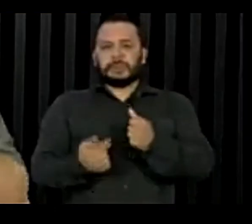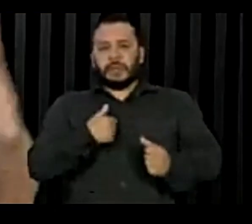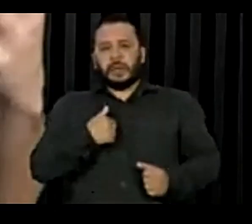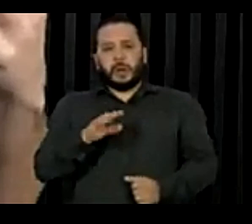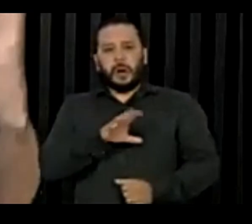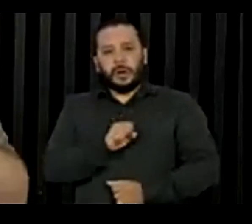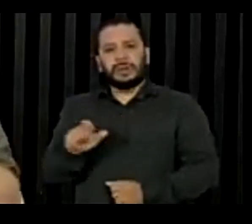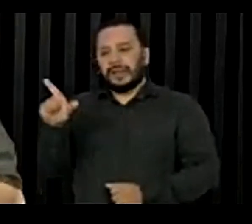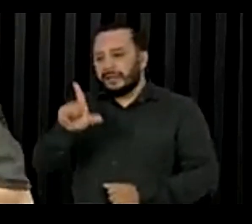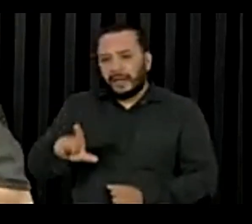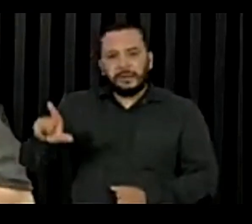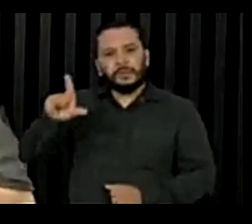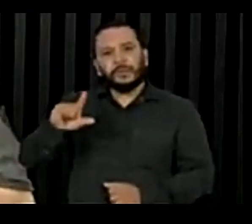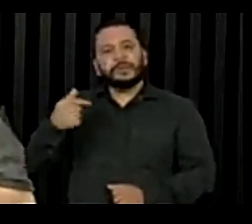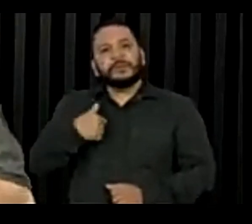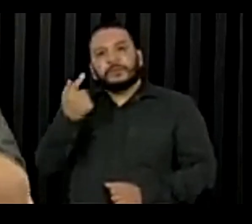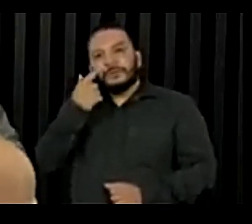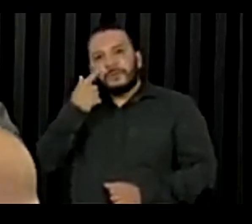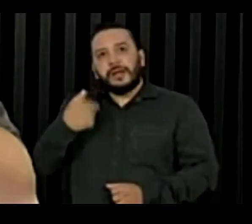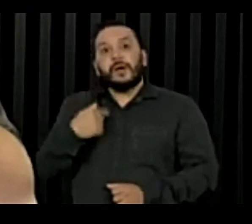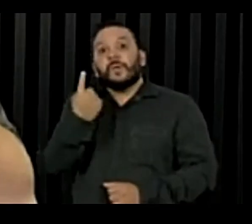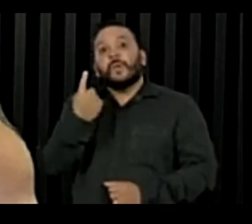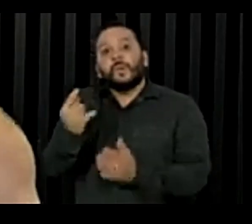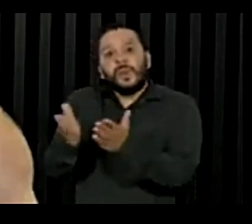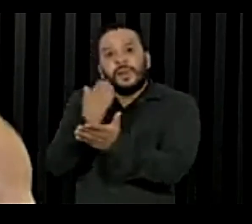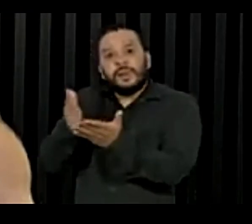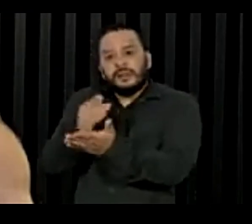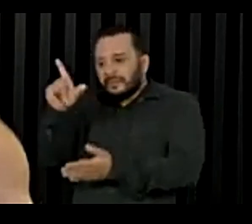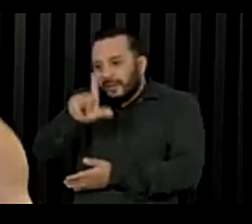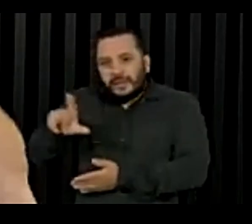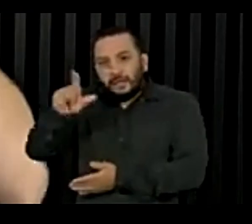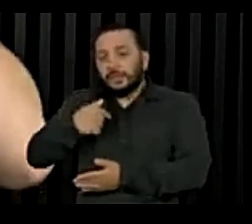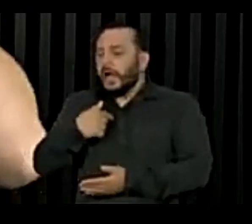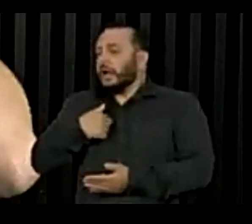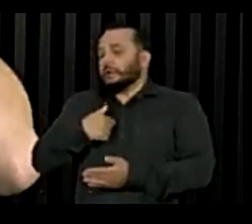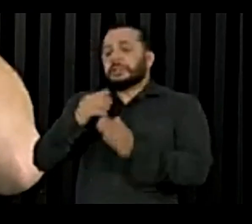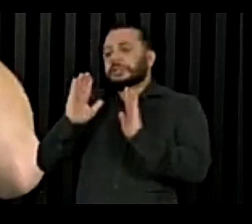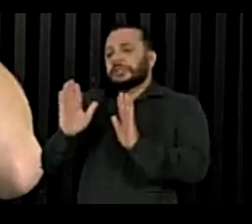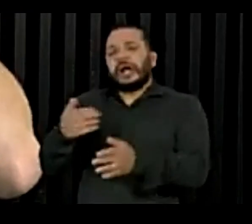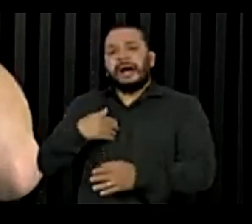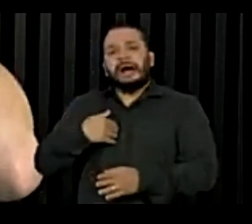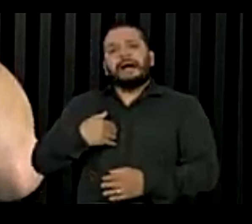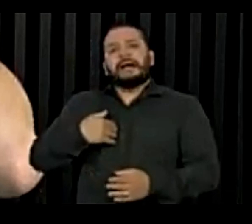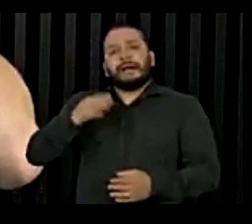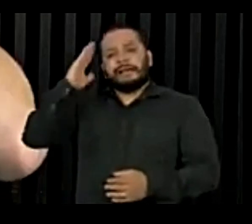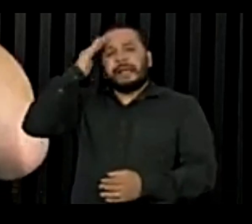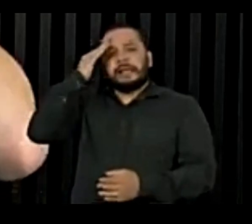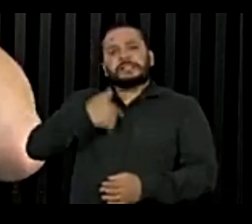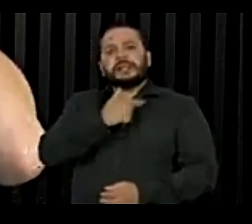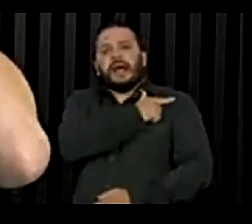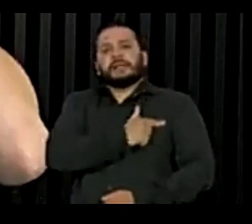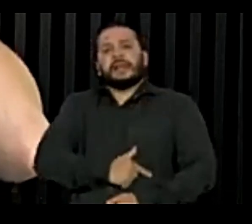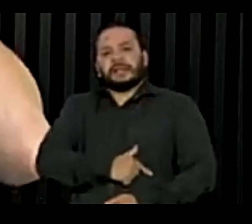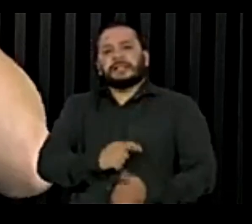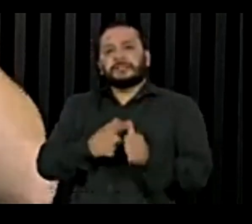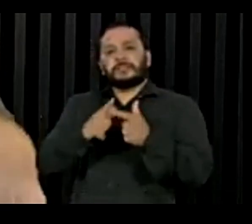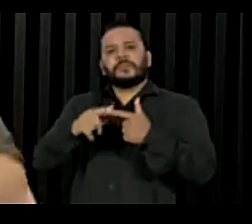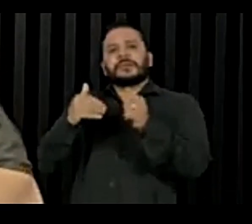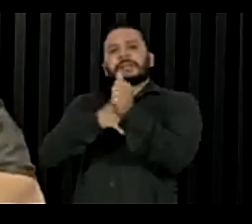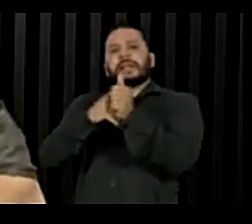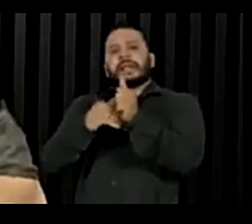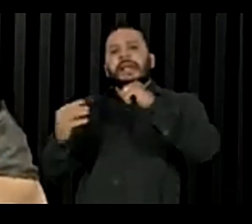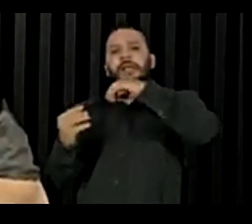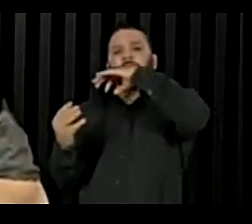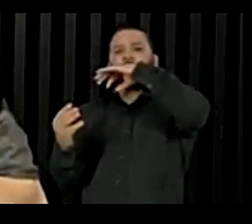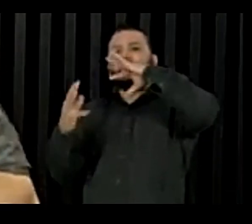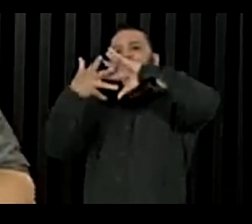a gente lê um livro do Richard Dawkins e acha que já entende tudo sobre ateísmo e sobre os mistérios do universo e a existência ou não de Deus. E a gente começa a